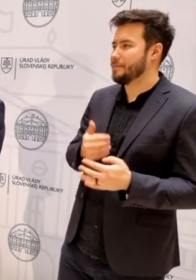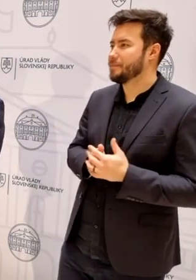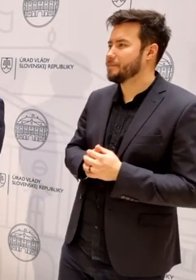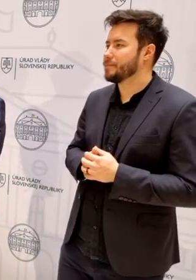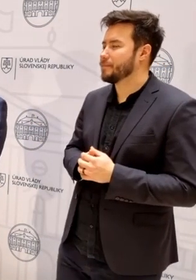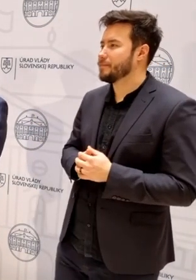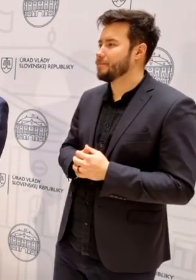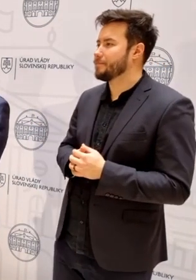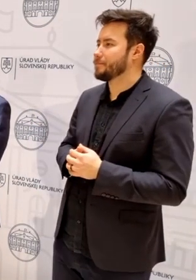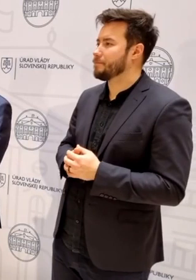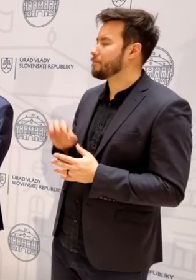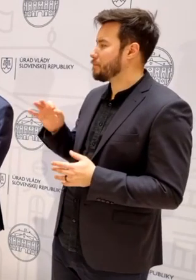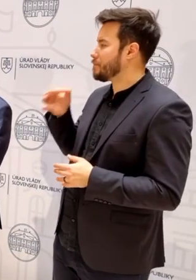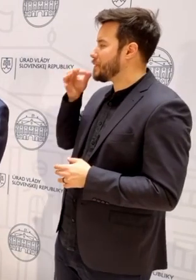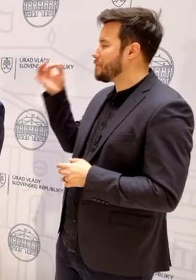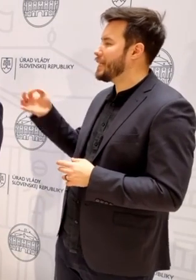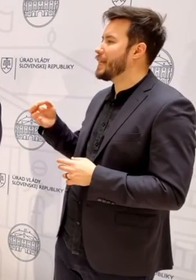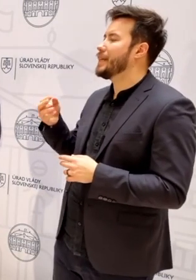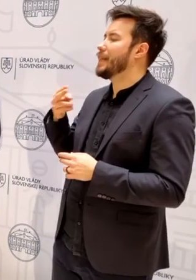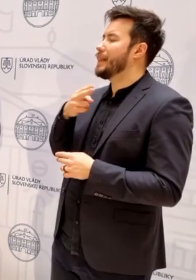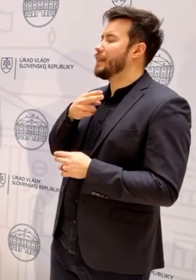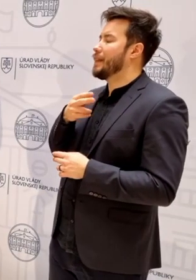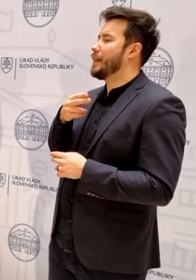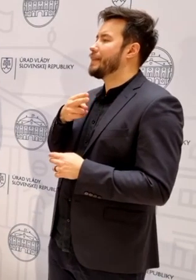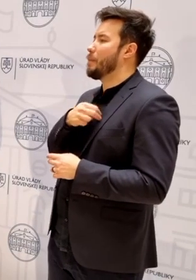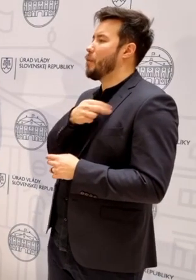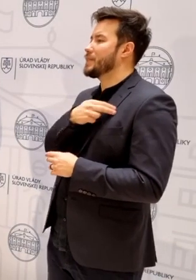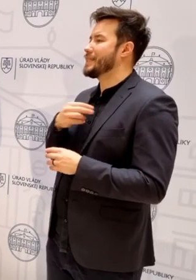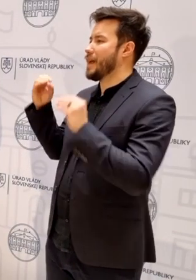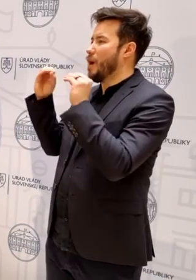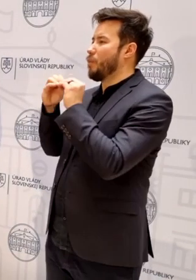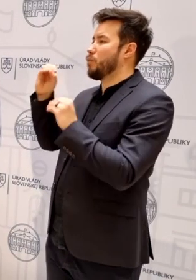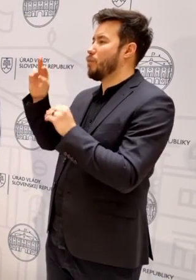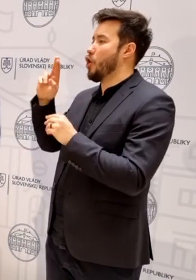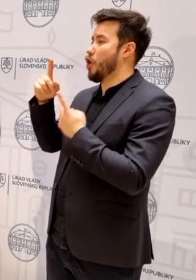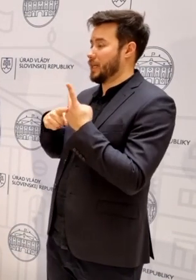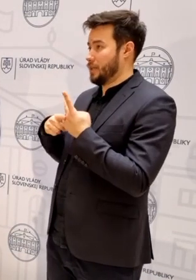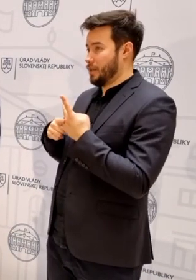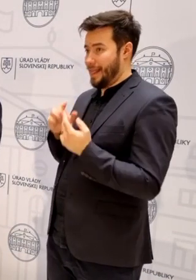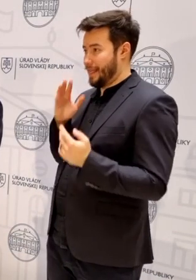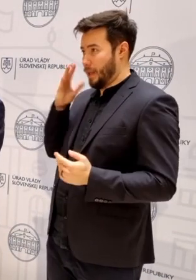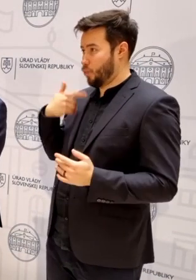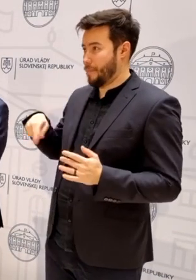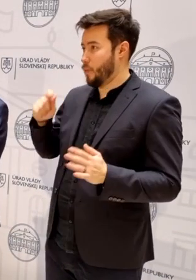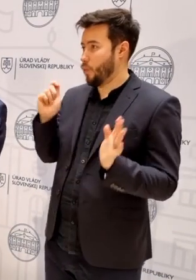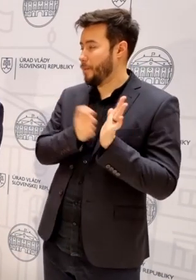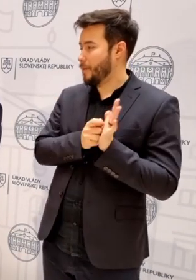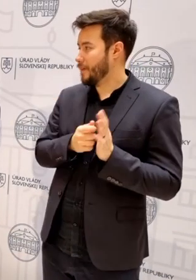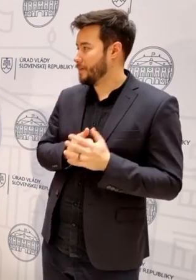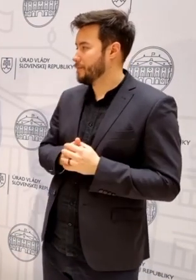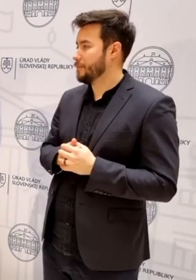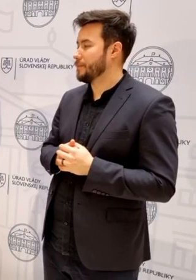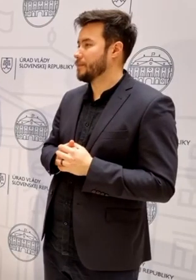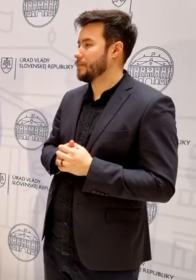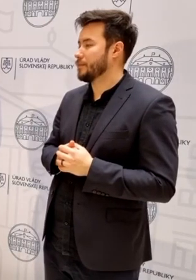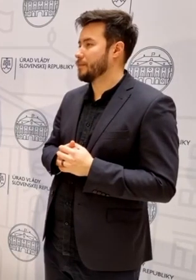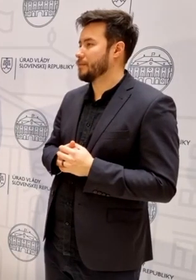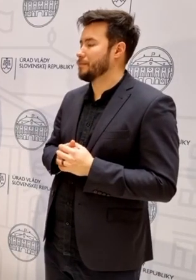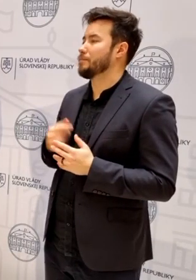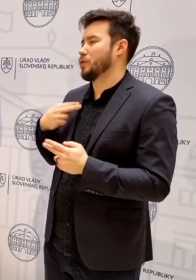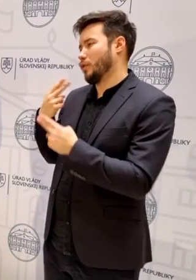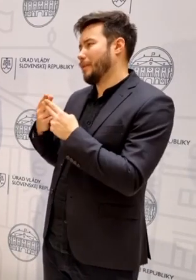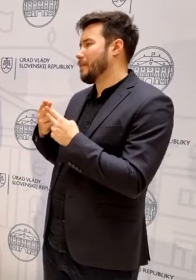na nemocnicu Bory, že či je už teda vylúčené, že dnes ju budeme kupovať? No ja by som povedal, že to je vylúčené,